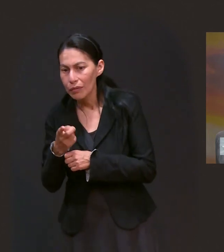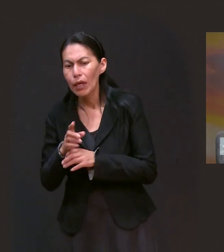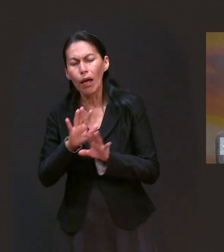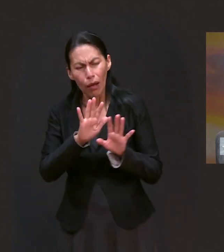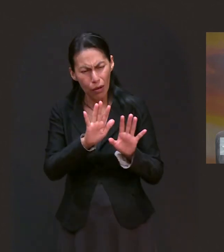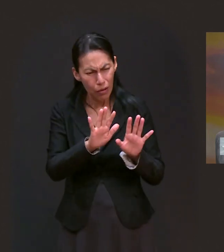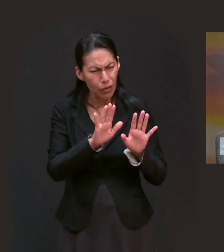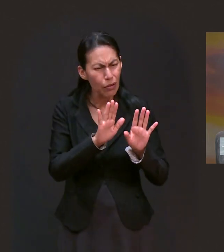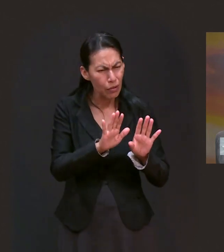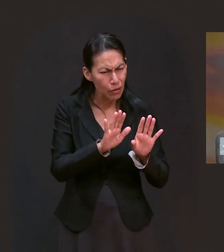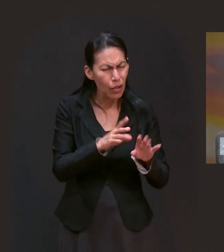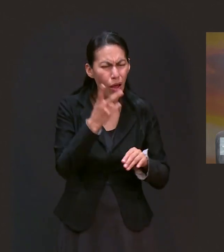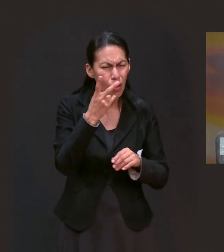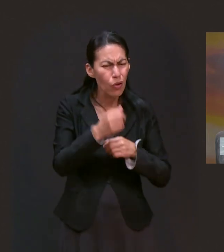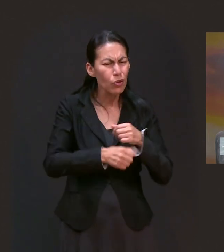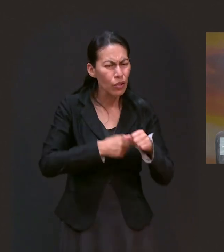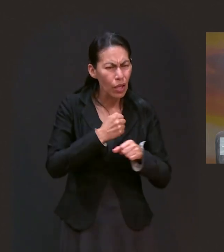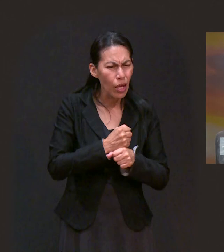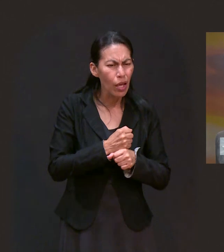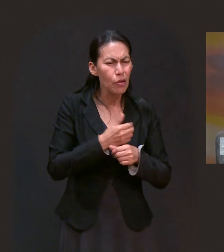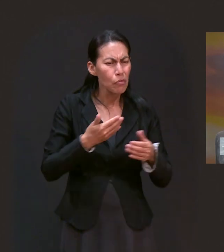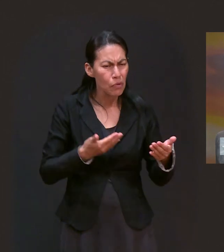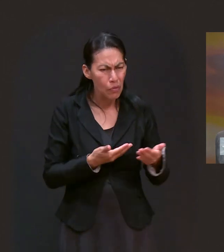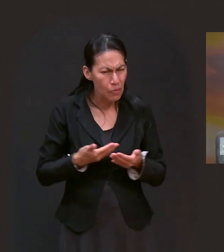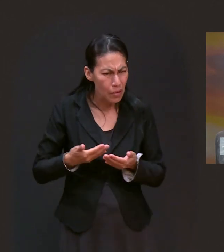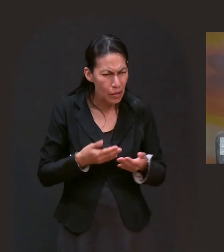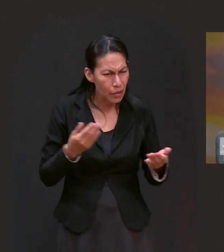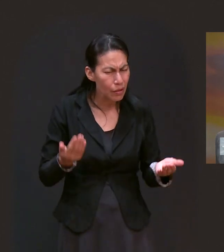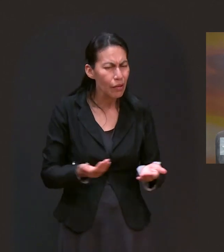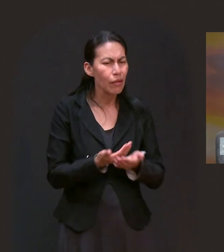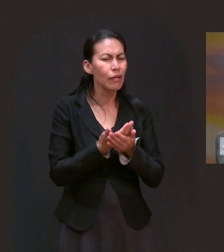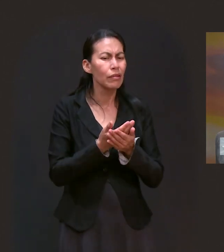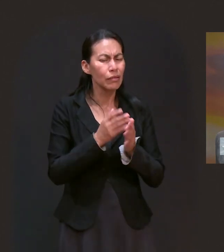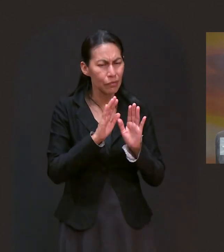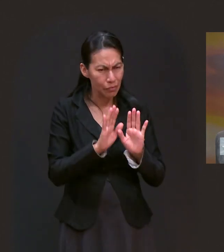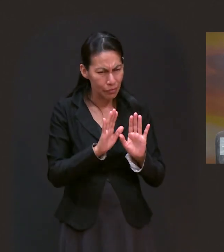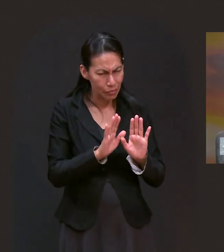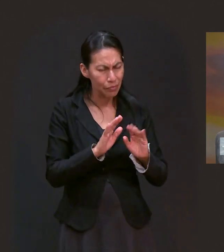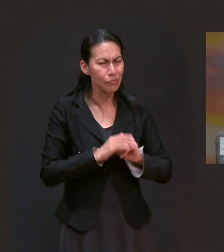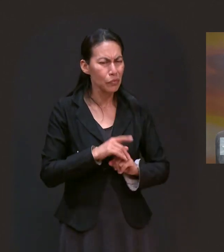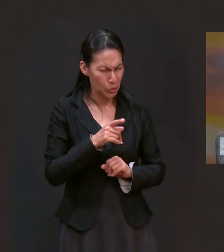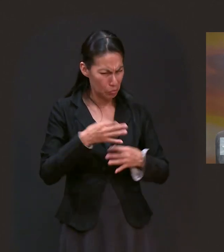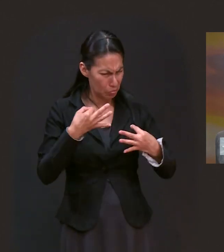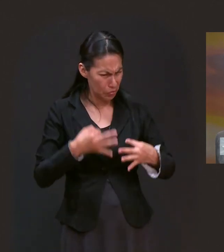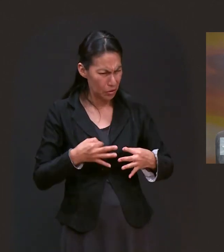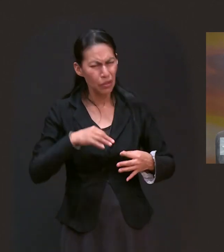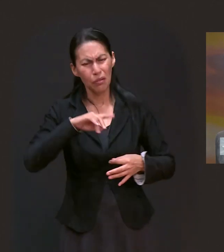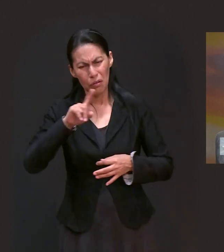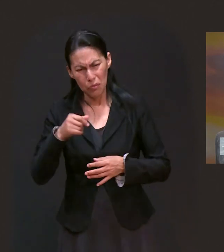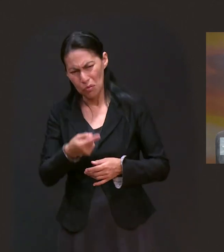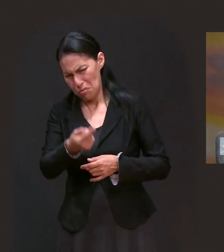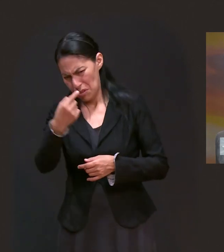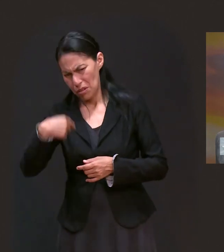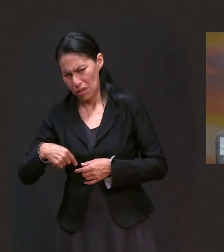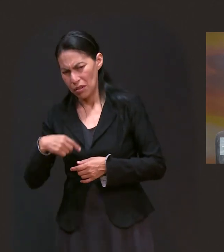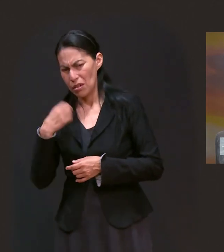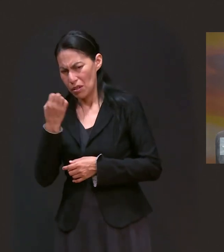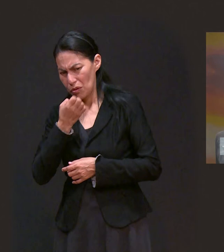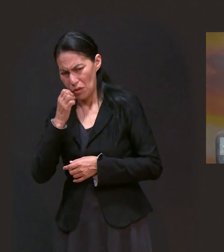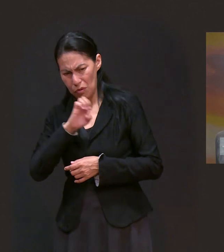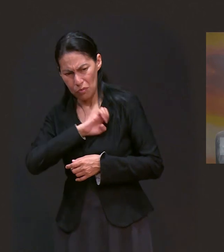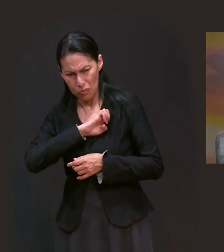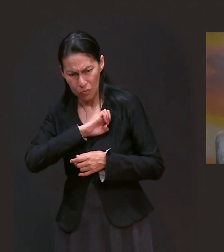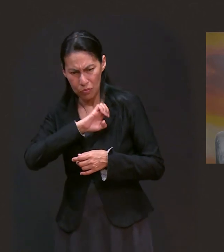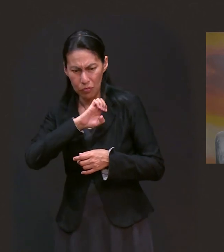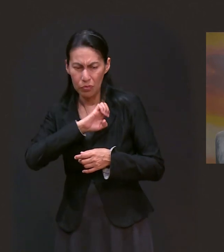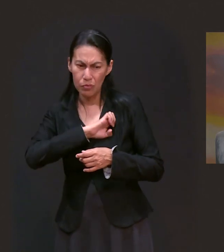directores y me decía no espérate dos años pero hace dos años que nazca tu bebé te que estés